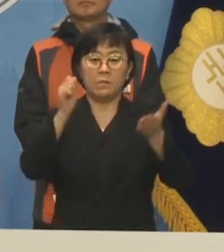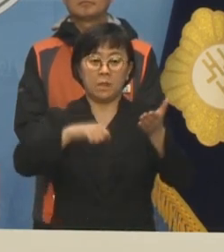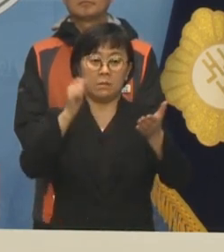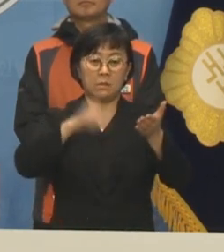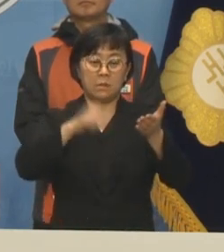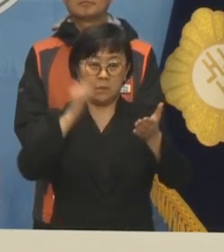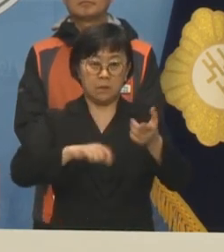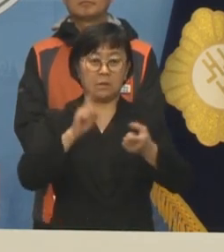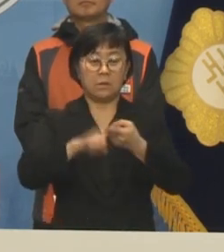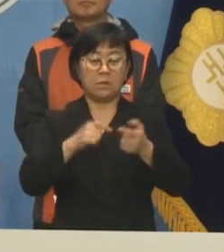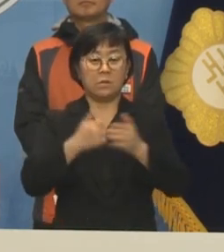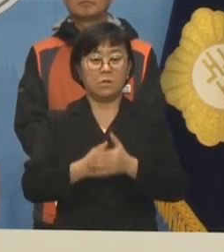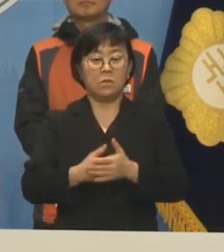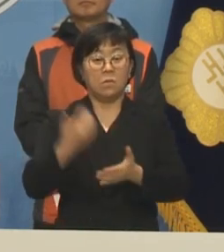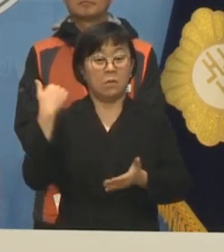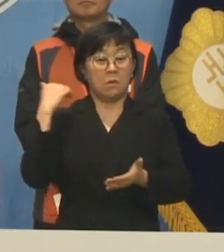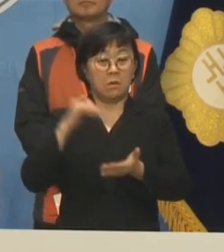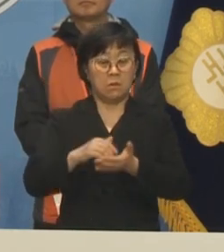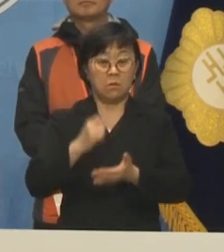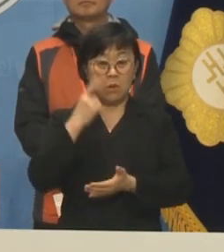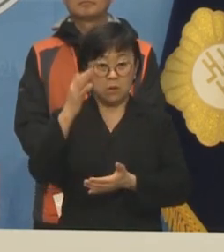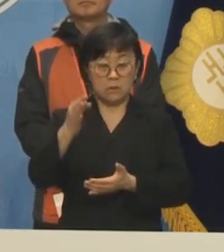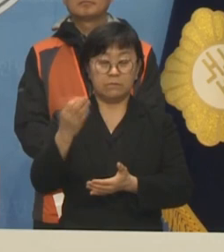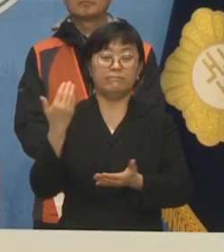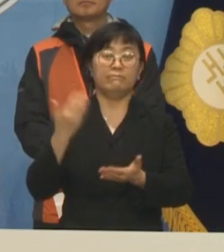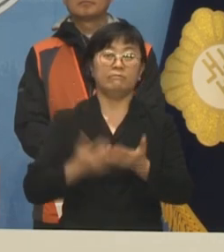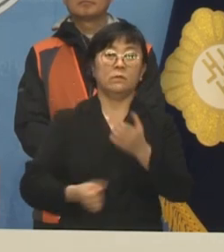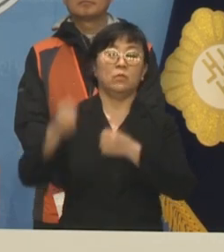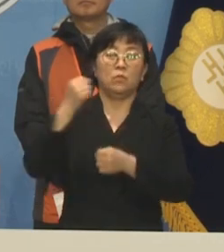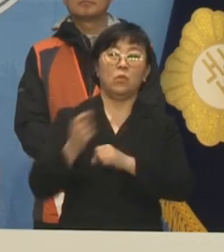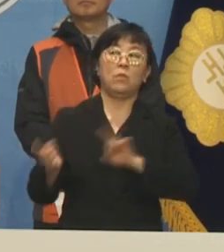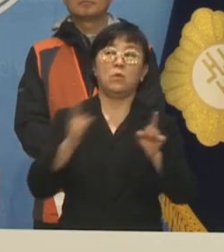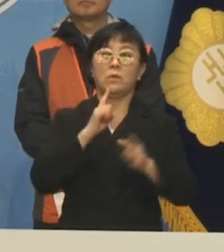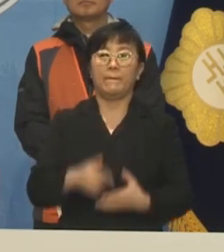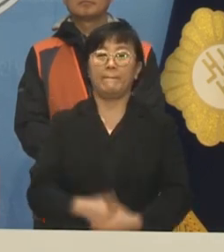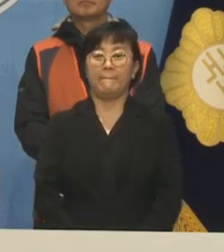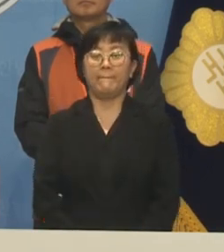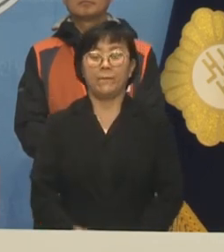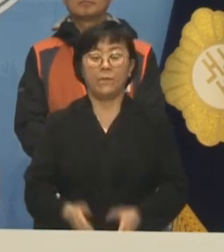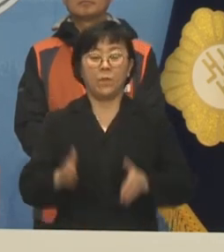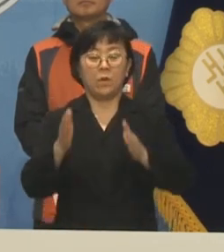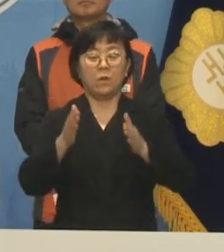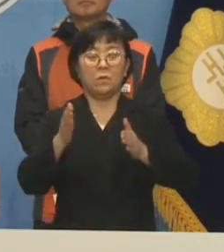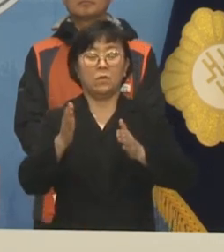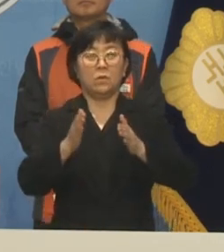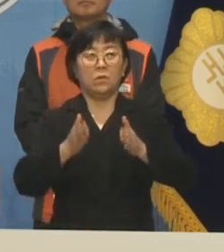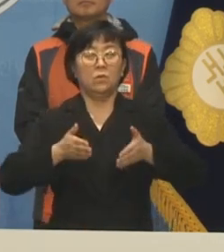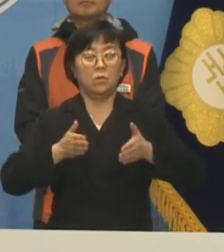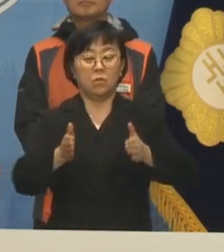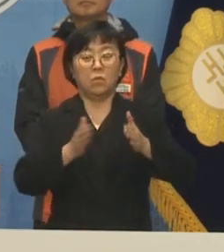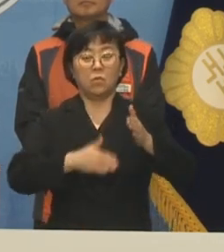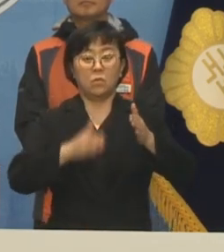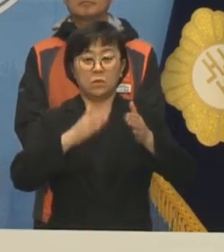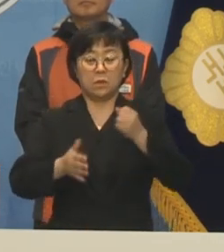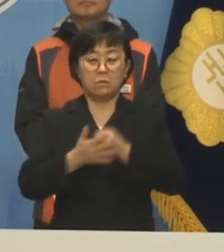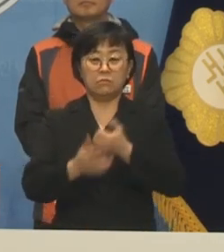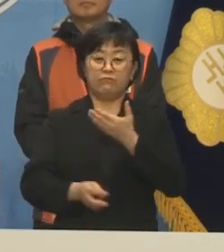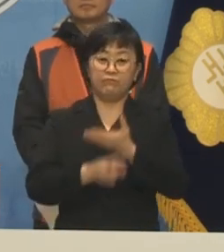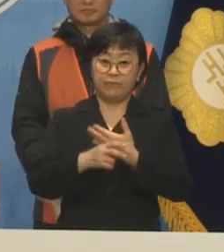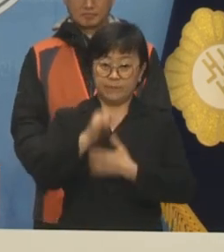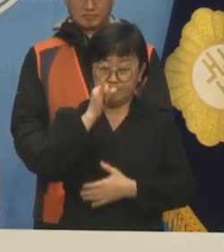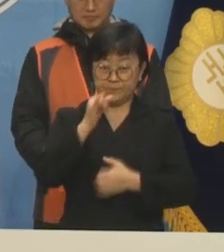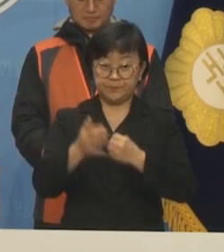판결대로 원상대로 임금을 회복하라고 요구하고 있습니다. 도로공사는 지금까지도 이 불법을